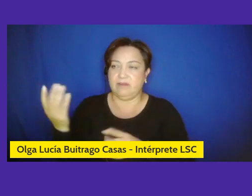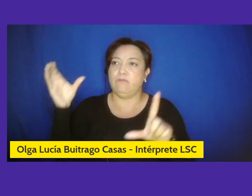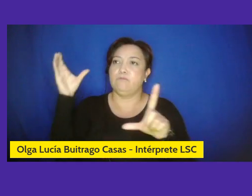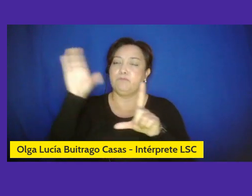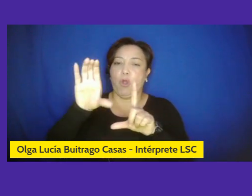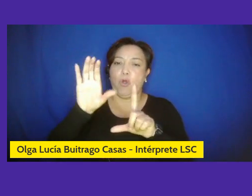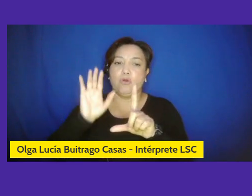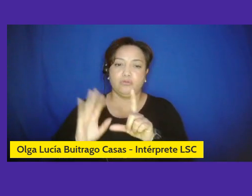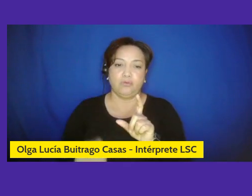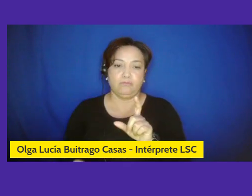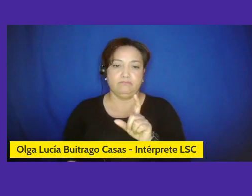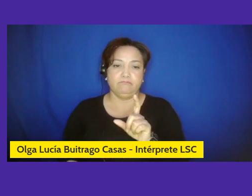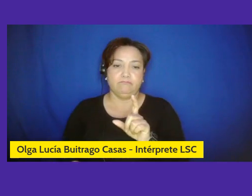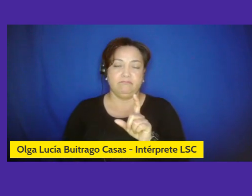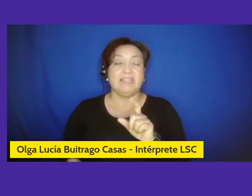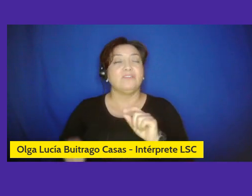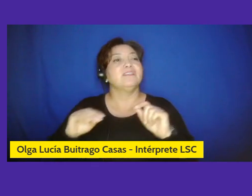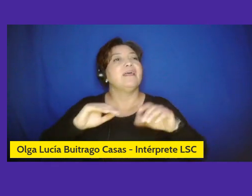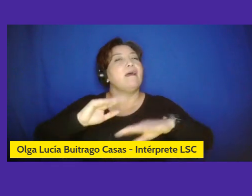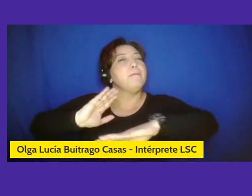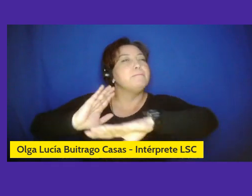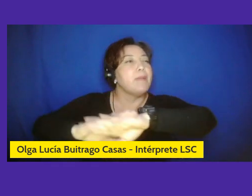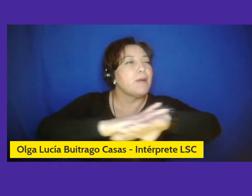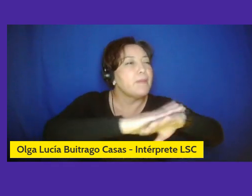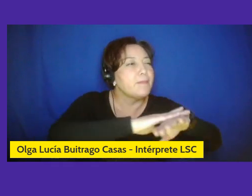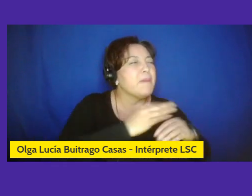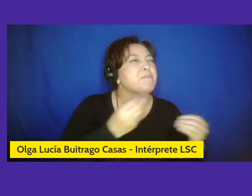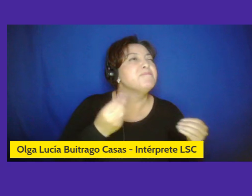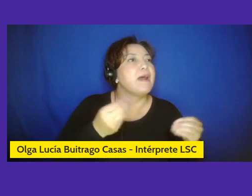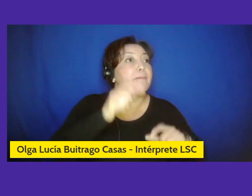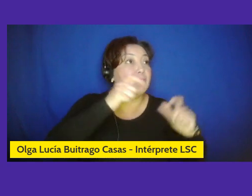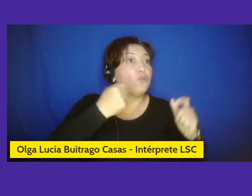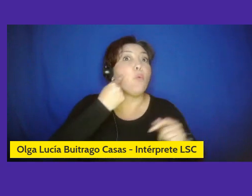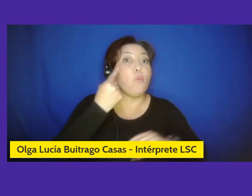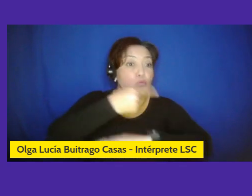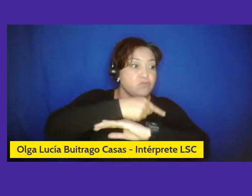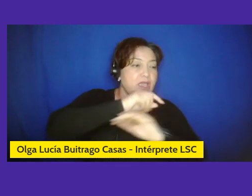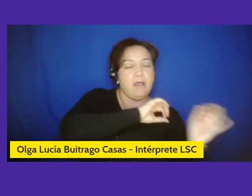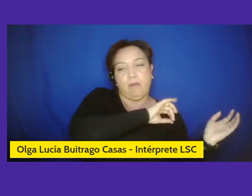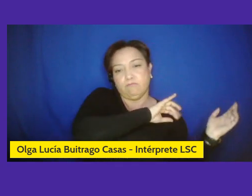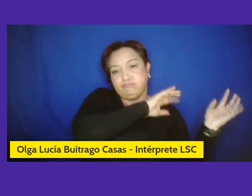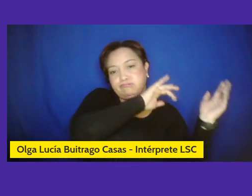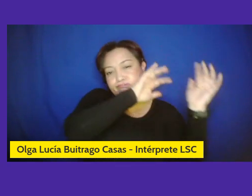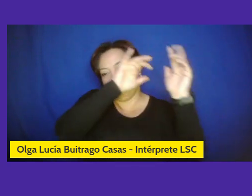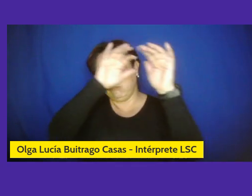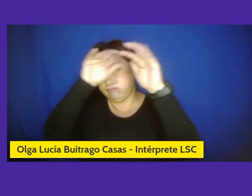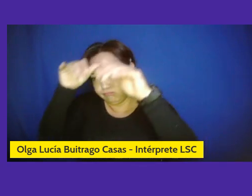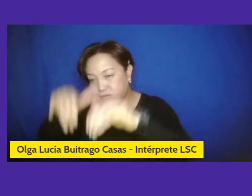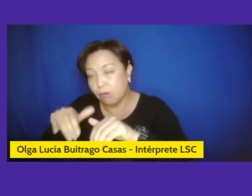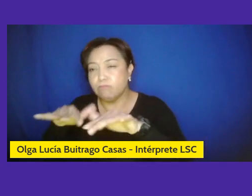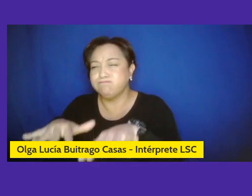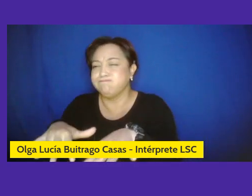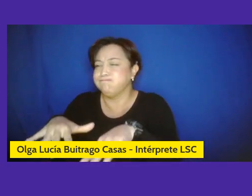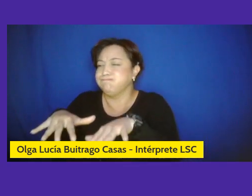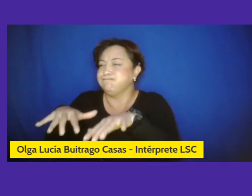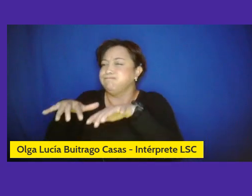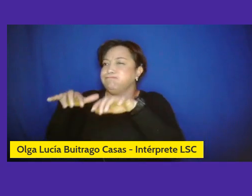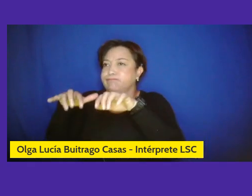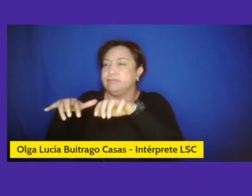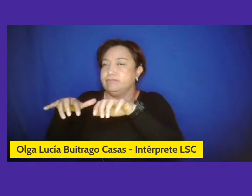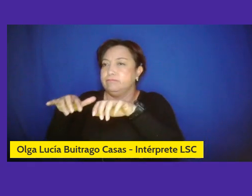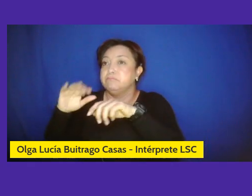día. Entonces llenábamos la sala y pasamos a la semana siguiente otra función. Y lo íbamos haciendo así y la verdad